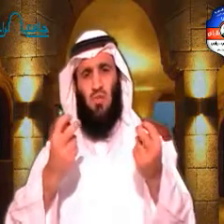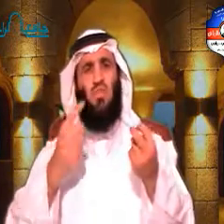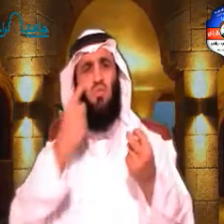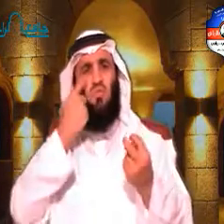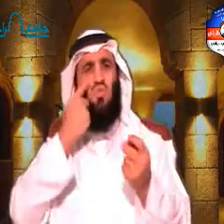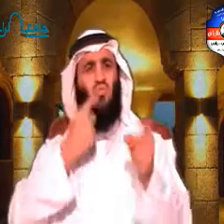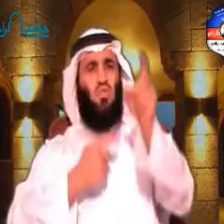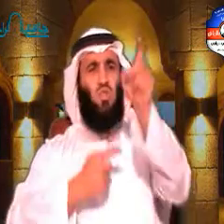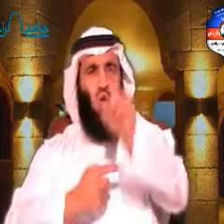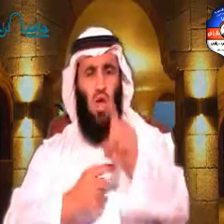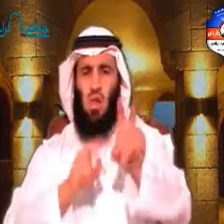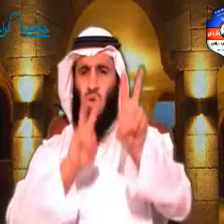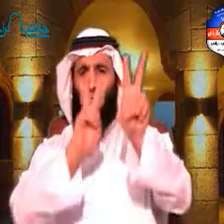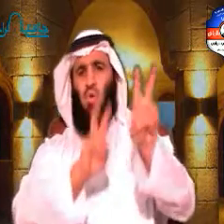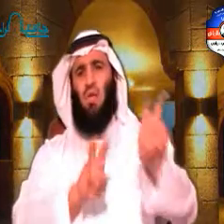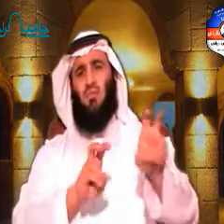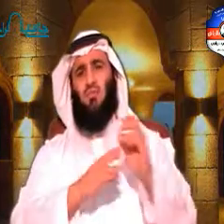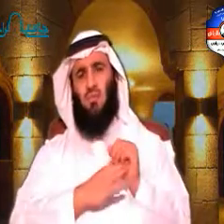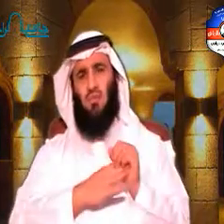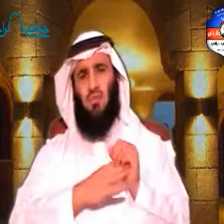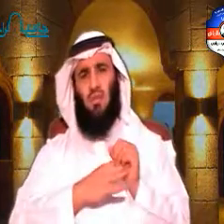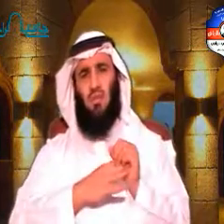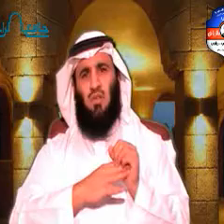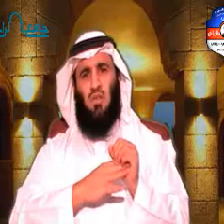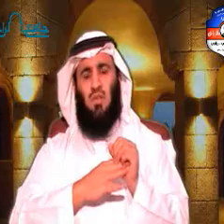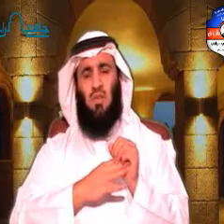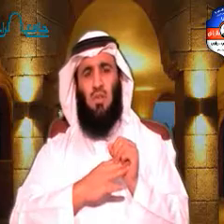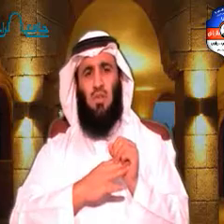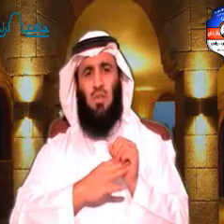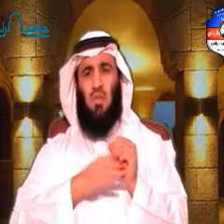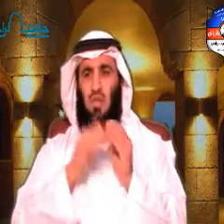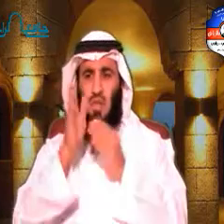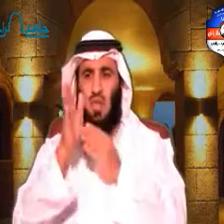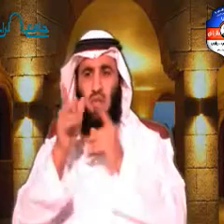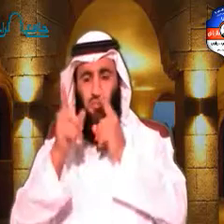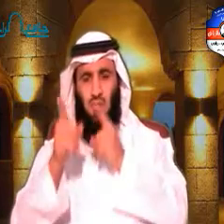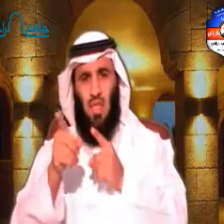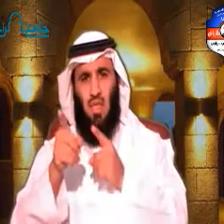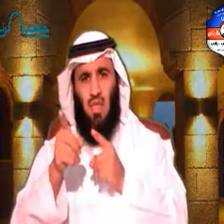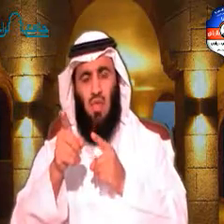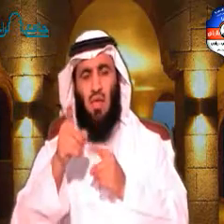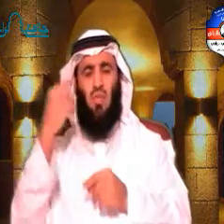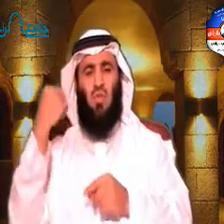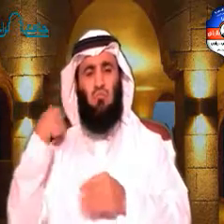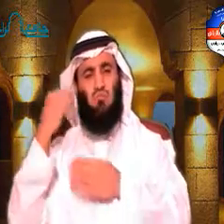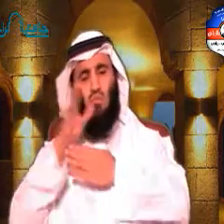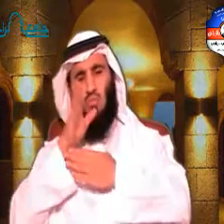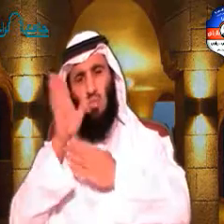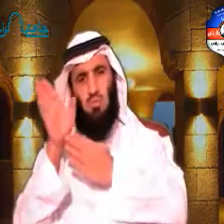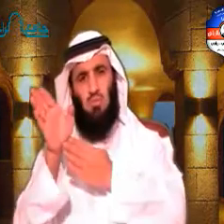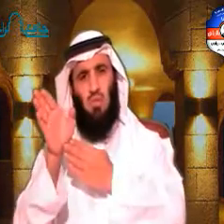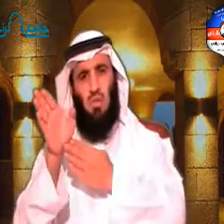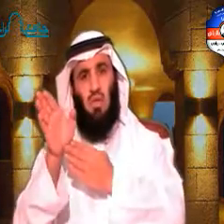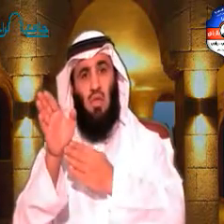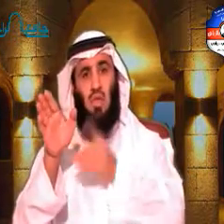يخالفها. من اقتدى بها فهو مهتد، ومن خالفها واتبع غير سبيل